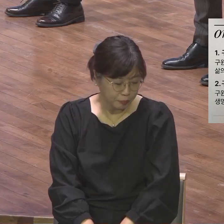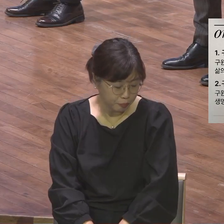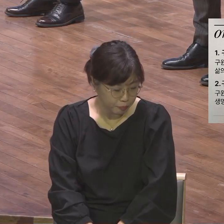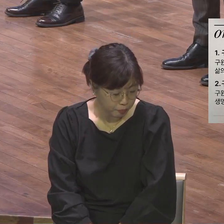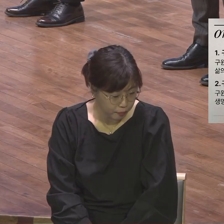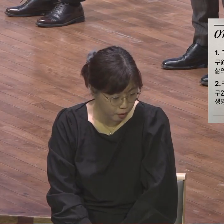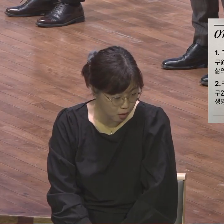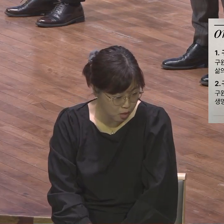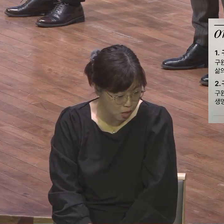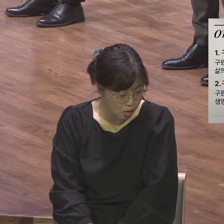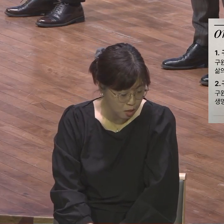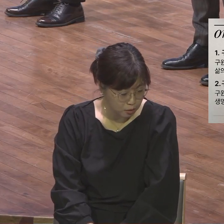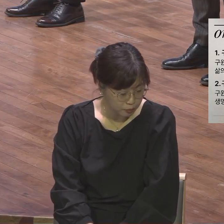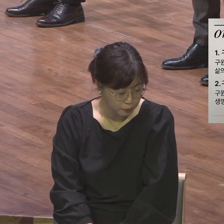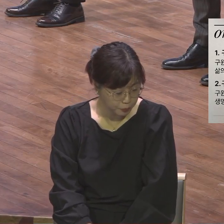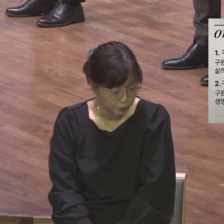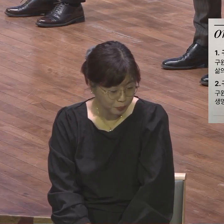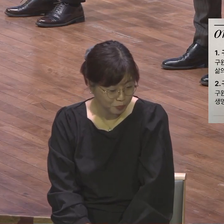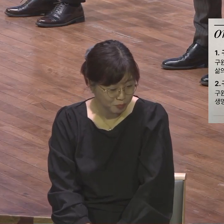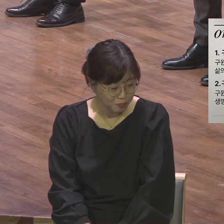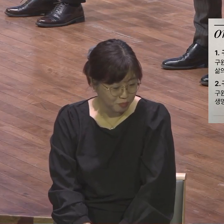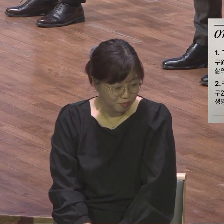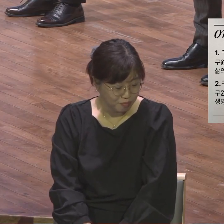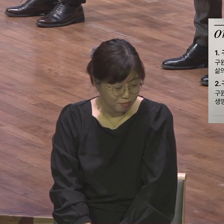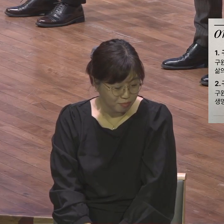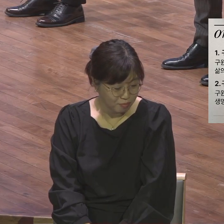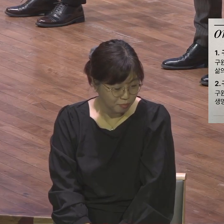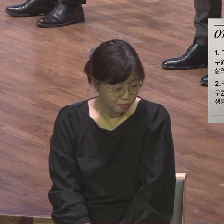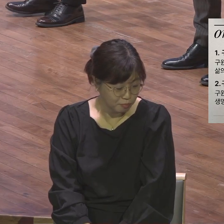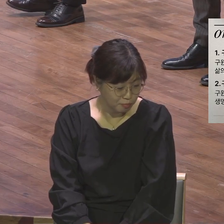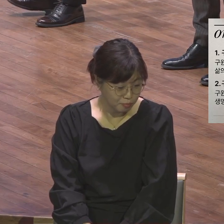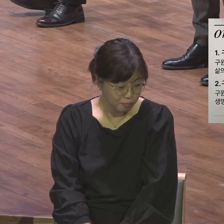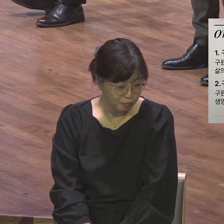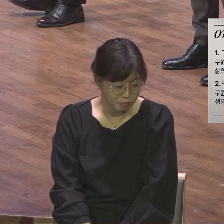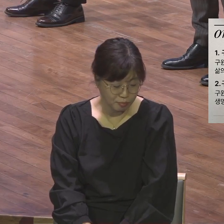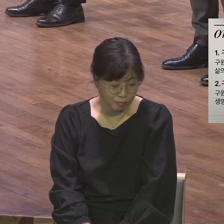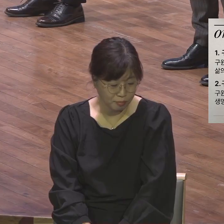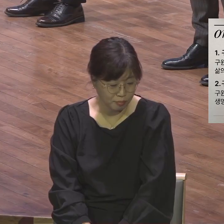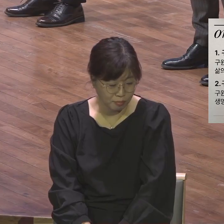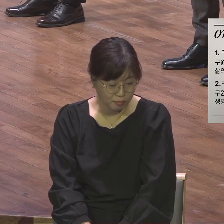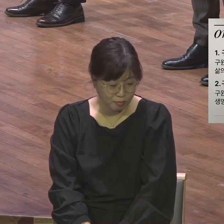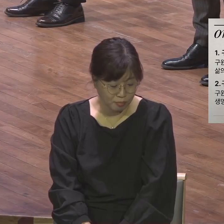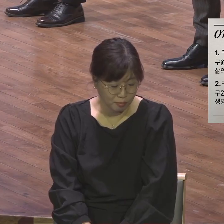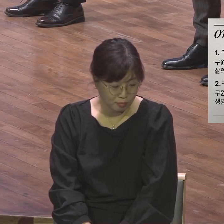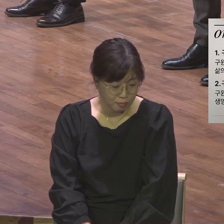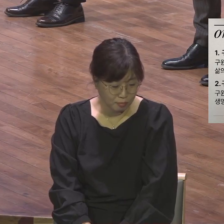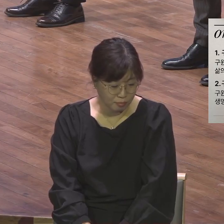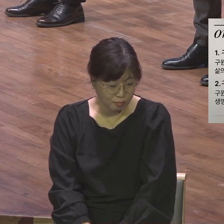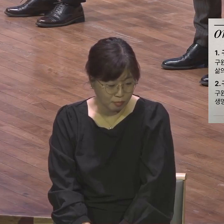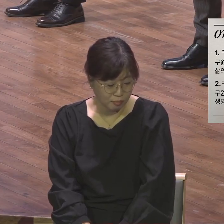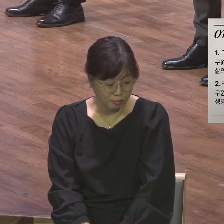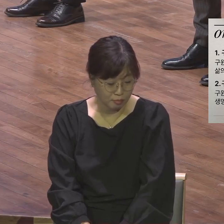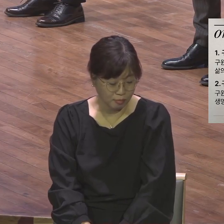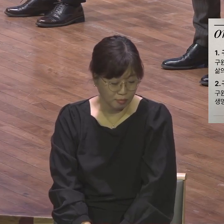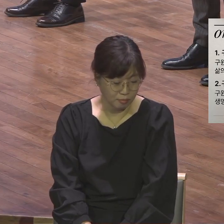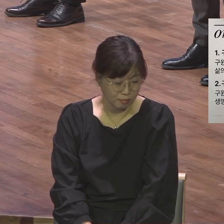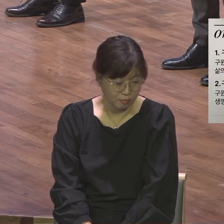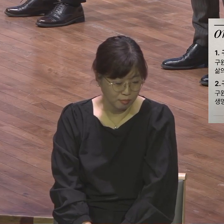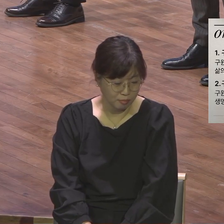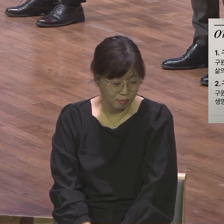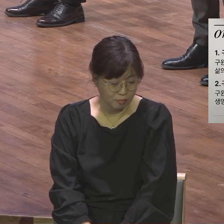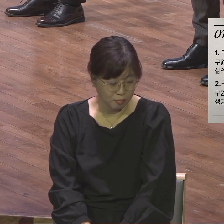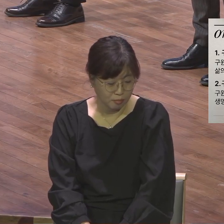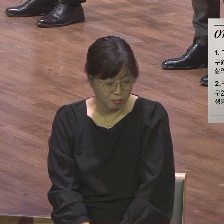또 참으로 날마다 구원의 감격이 넘치는 삶이 되게 도와주시고, 날마다 내 영혼 속에 내